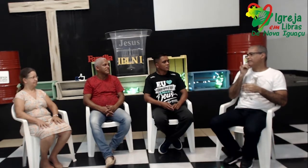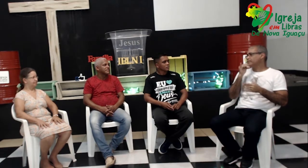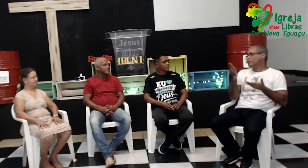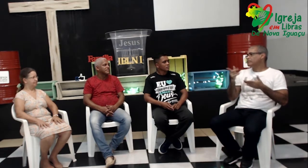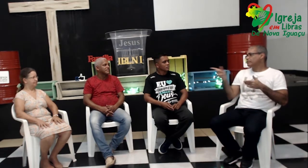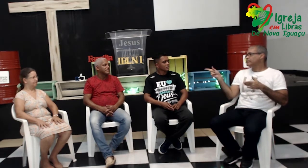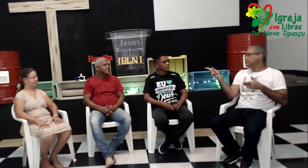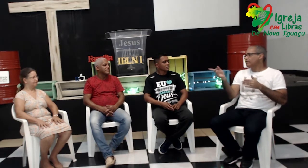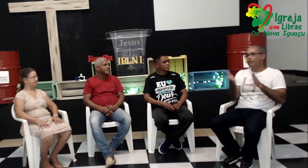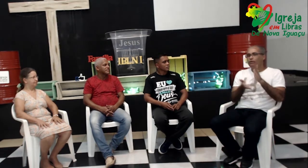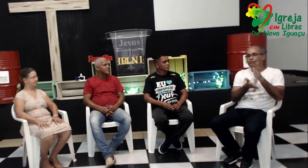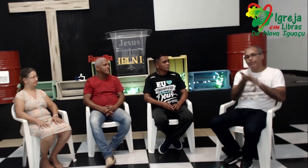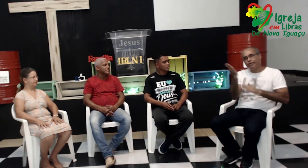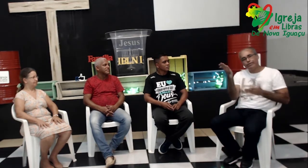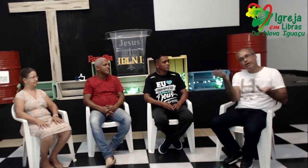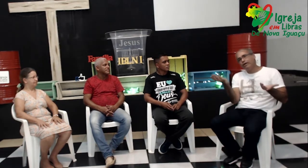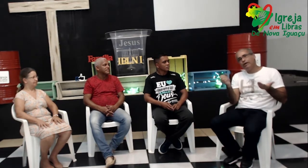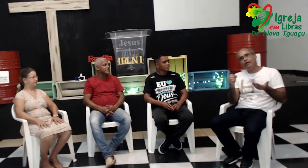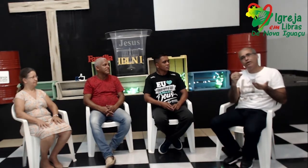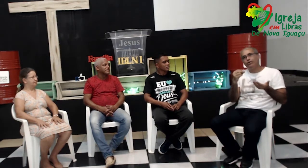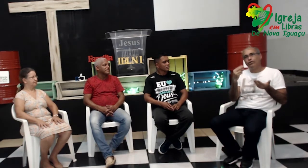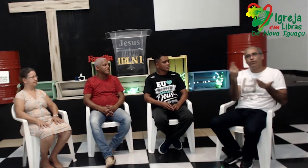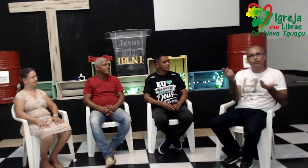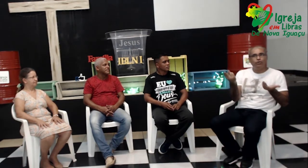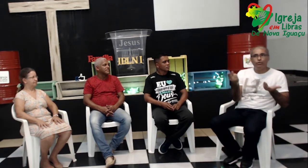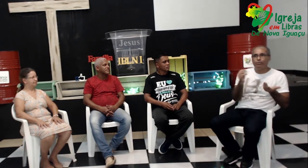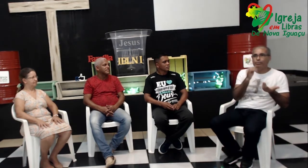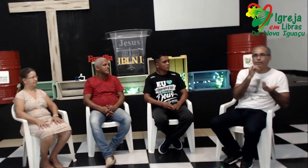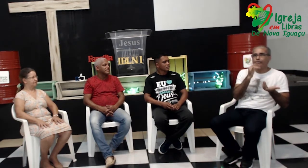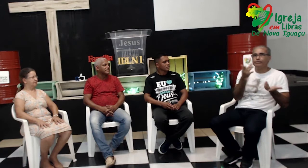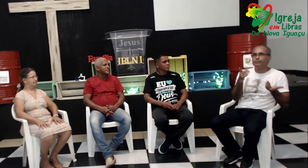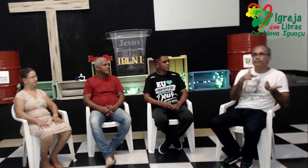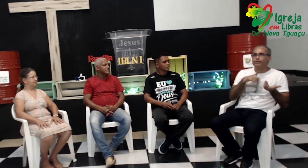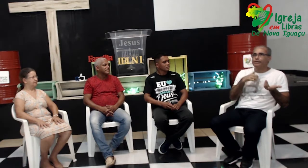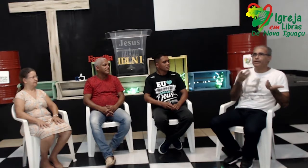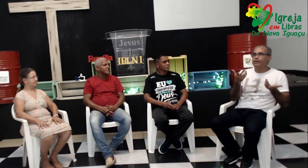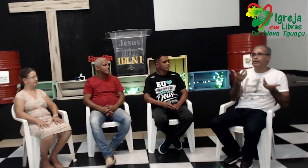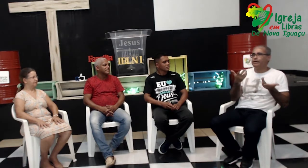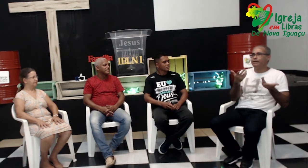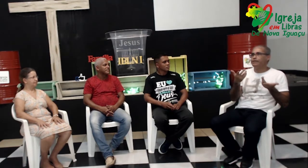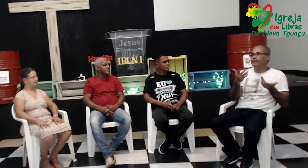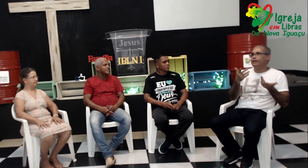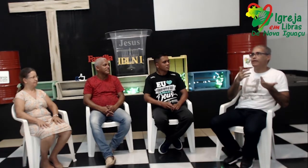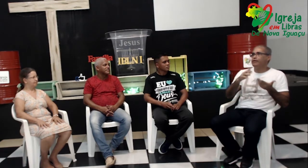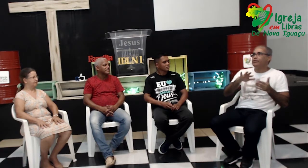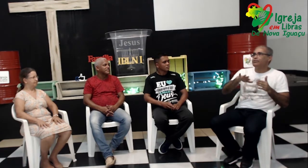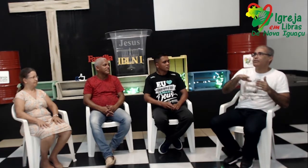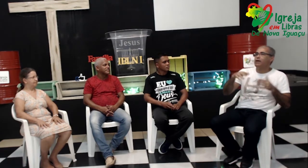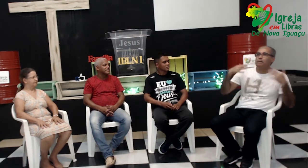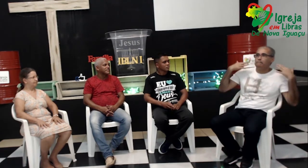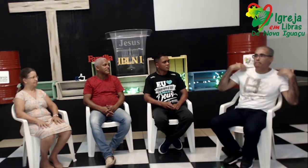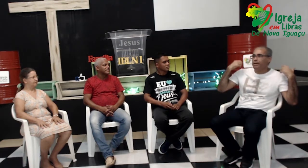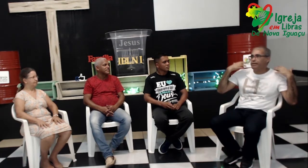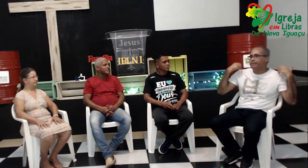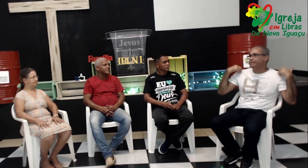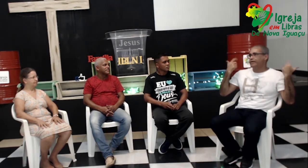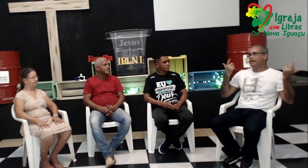sabemos, quando a gente viaja ou a gente precisa fazer